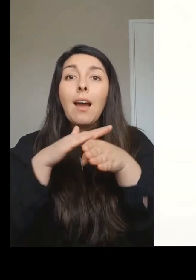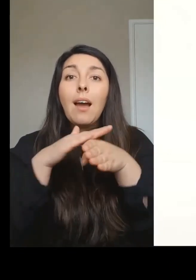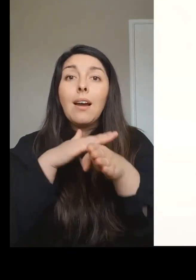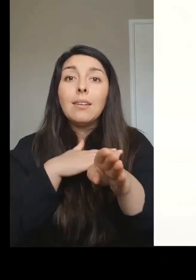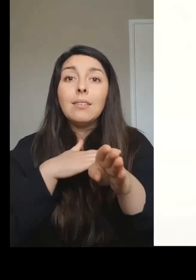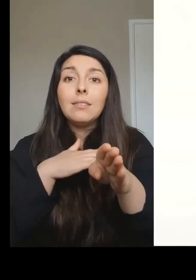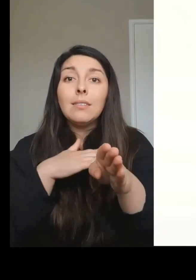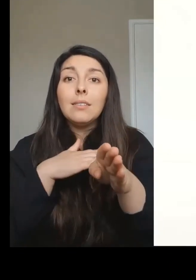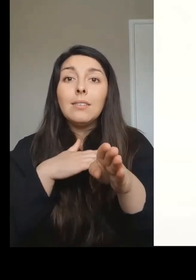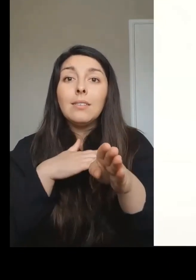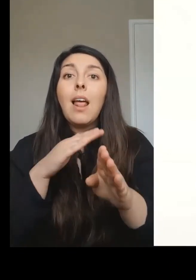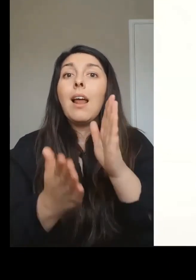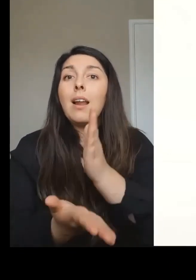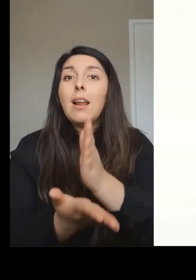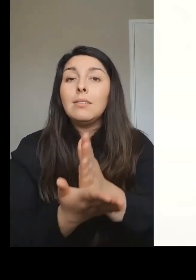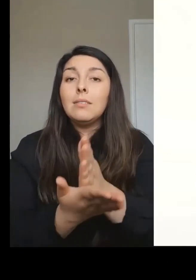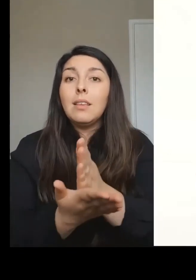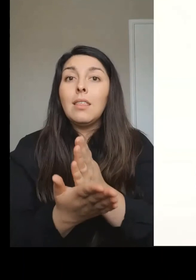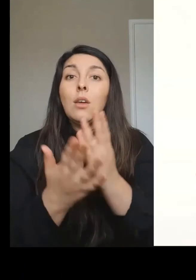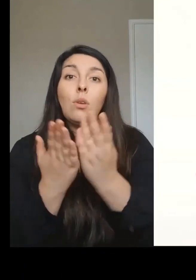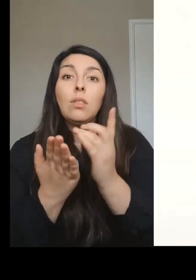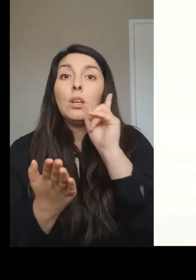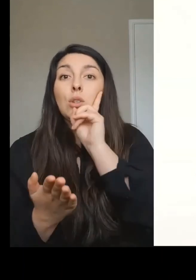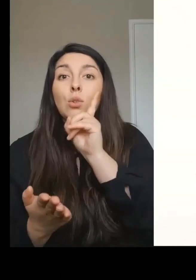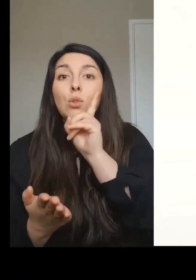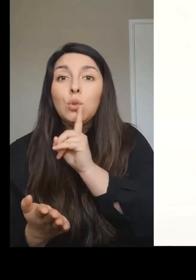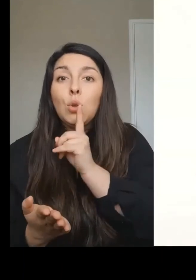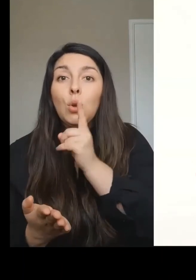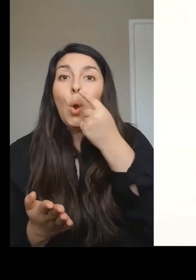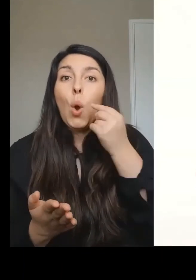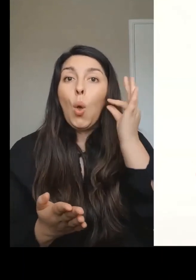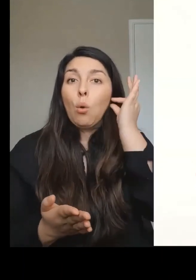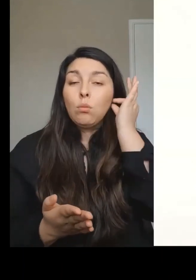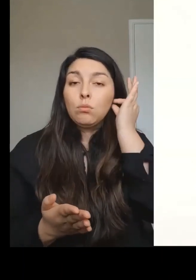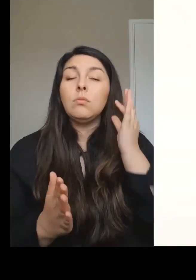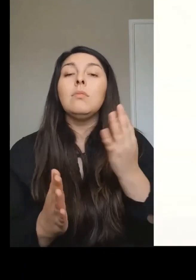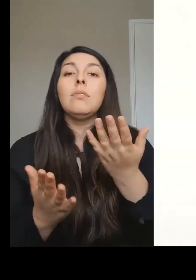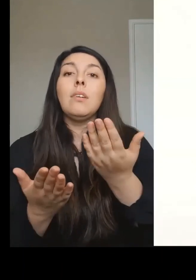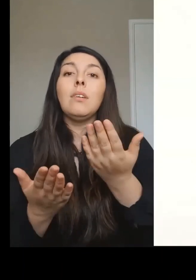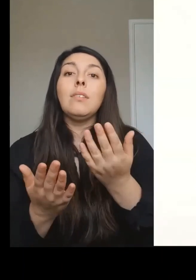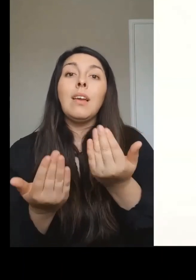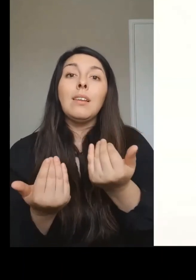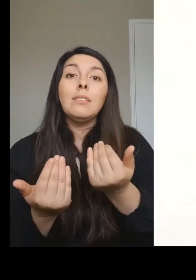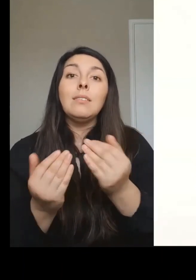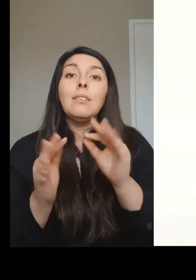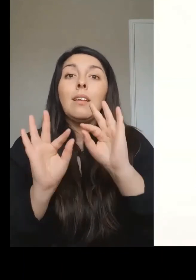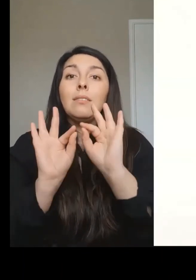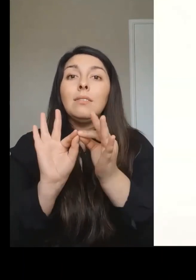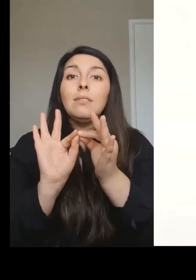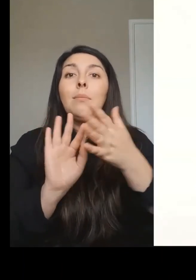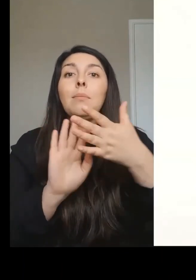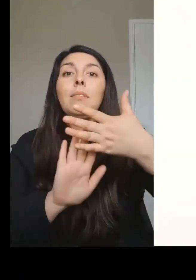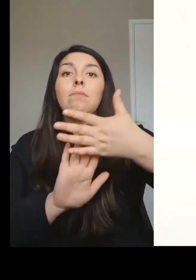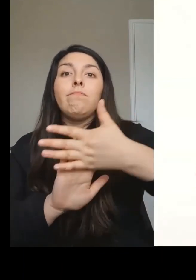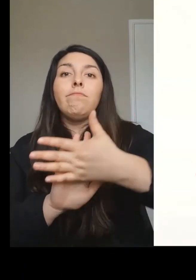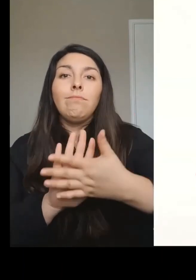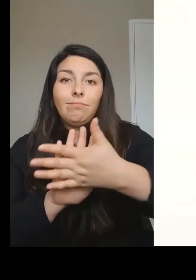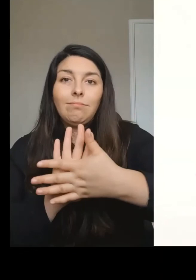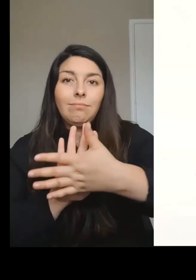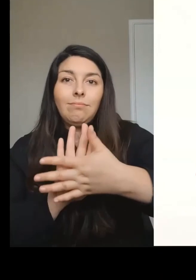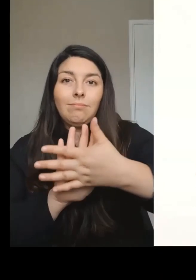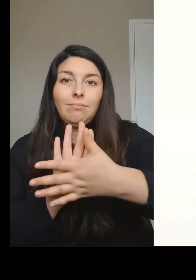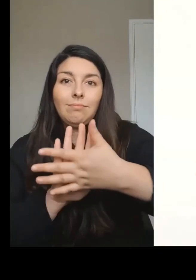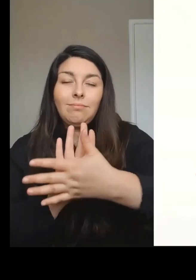sordas, usuarios o usuarias de lengua de señas con intérpretes en lengua de señas, y transcripción para estudiantes